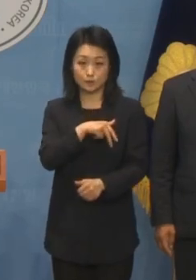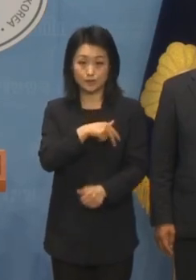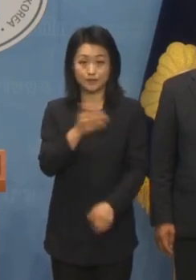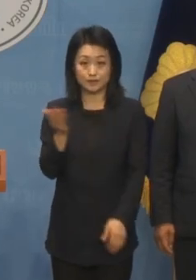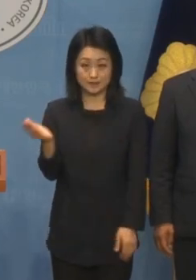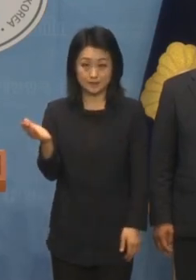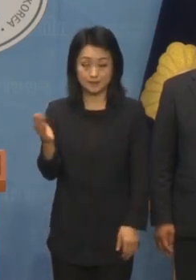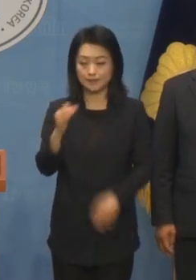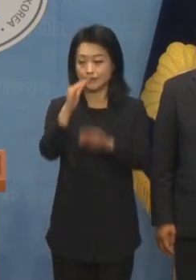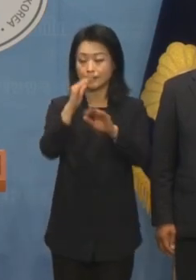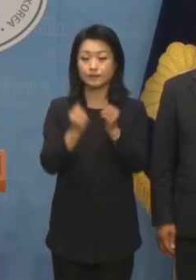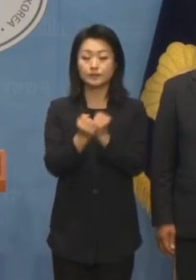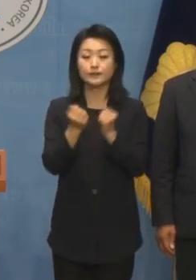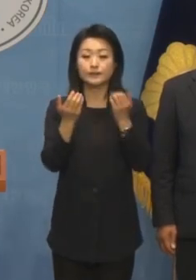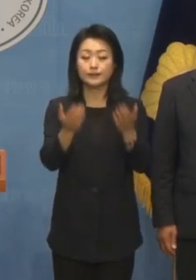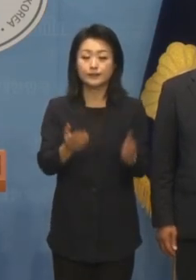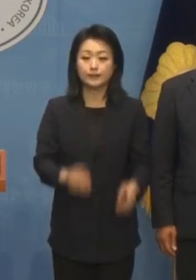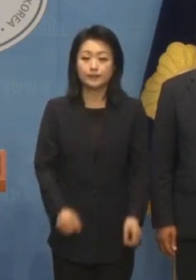하겠습니다.